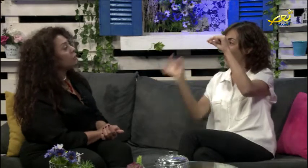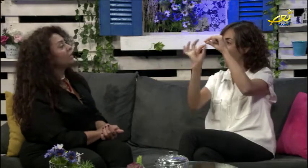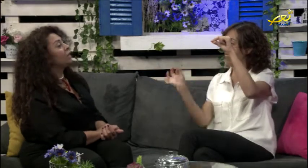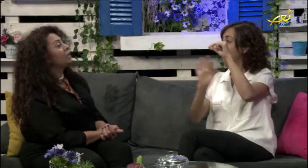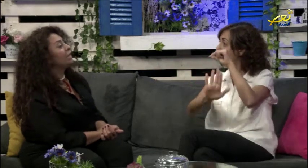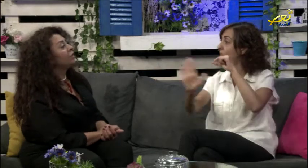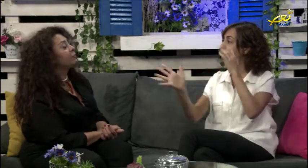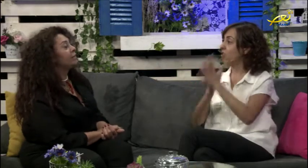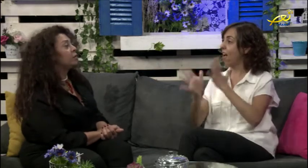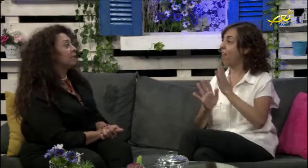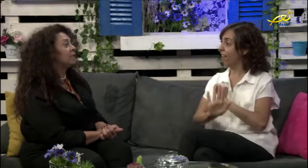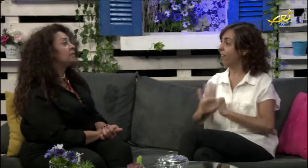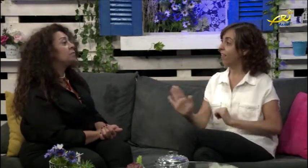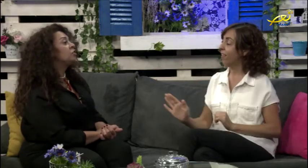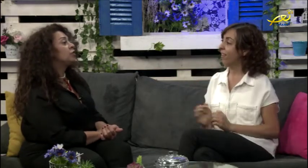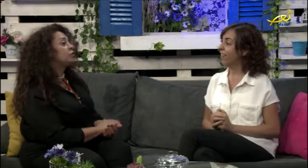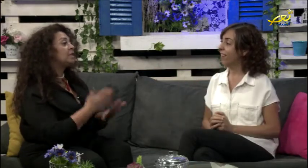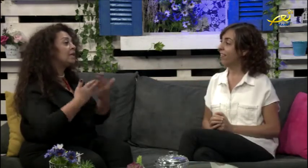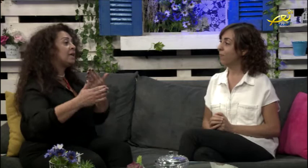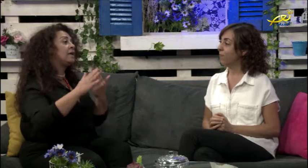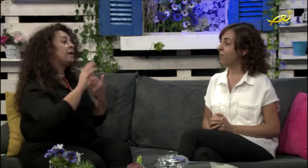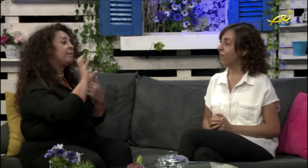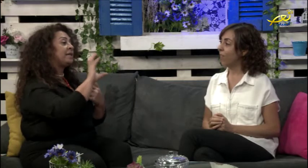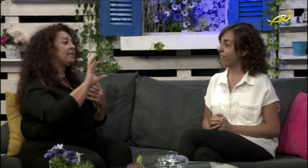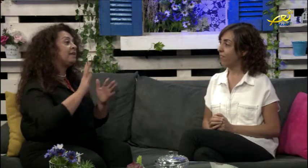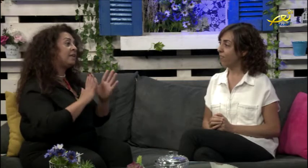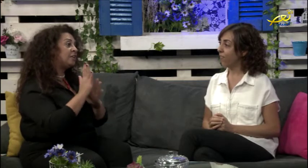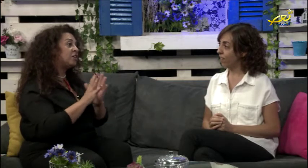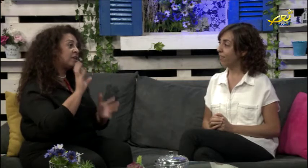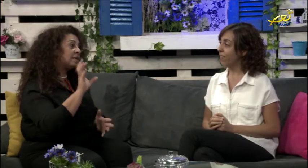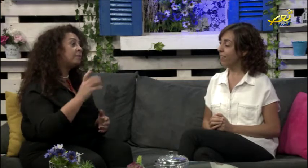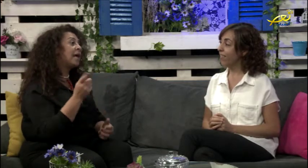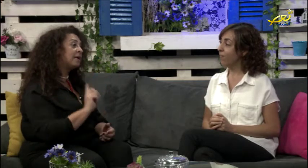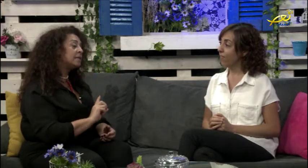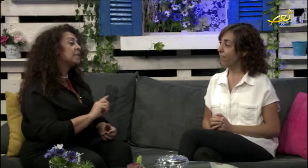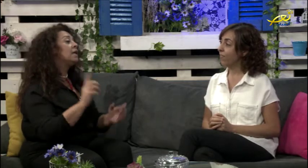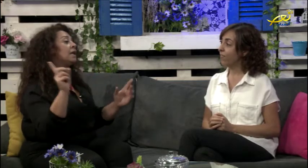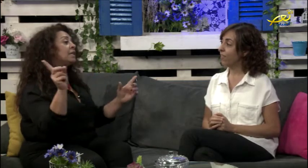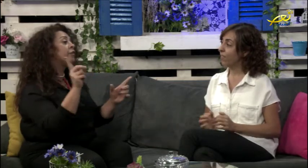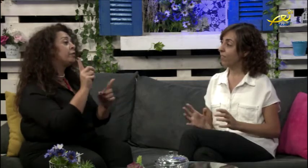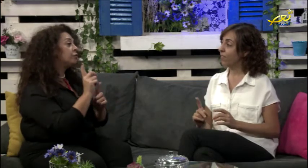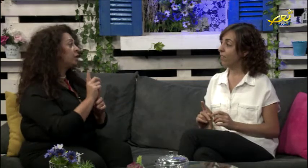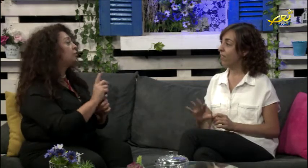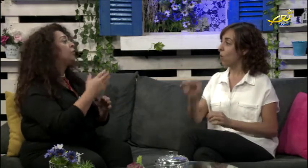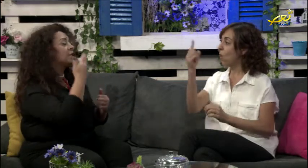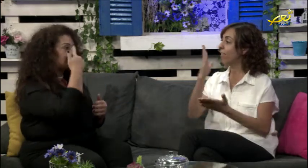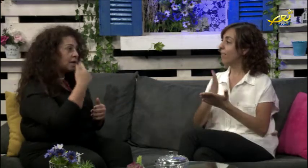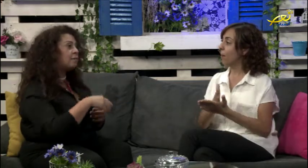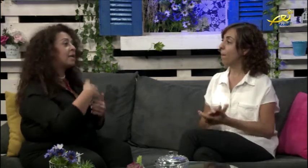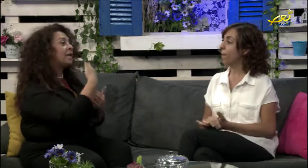اوكي، والهدف بالتوحيد مش انه نلغي بقيه الاشارات، بالعكس الهدف بالتوحيد هو احتراما